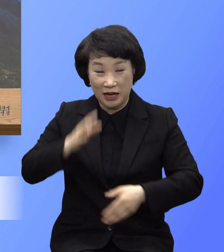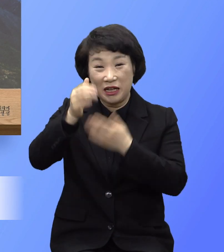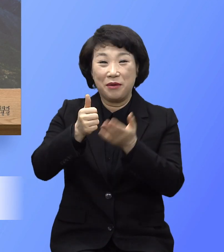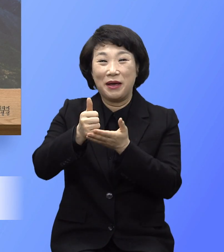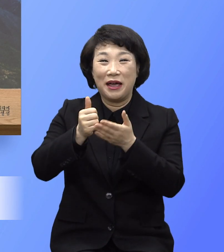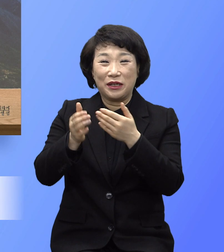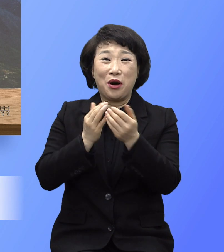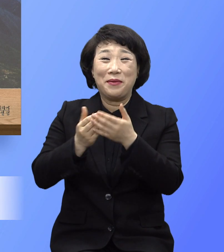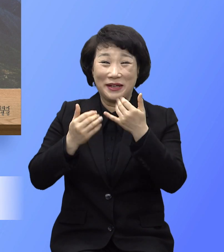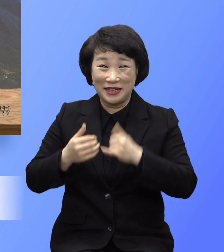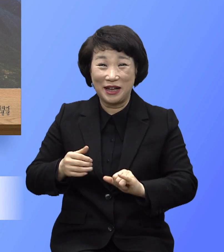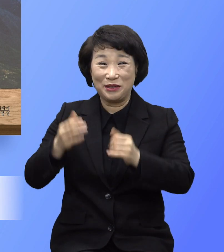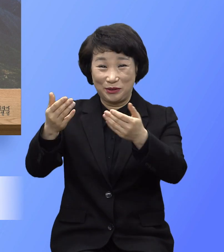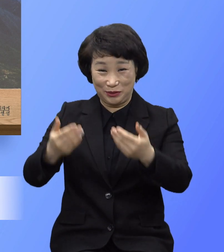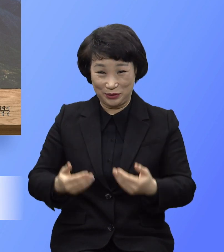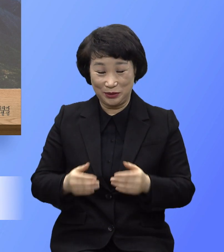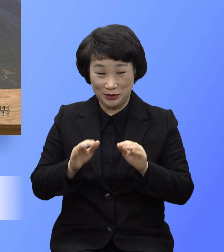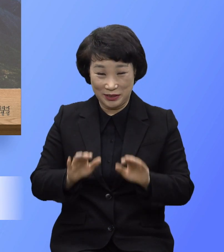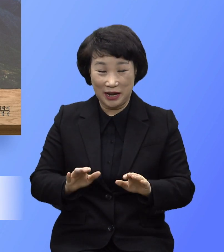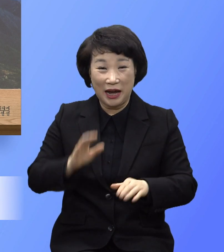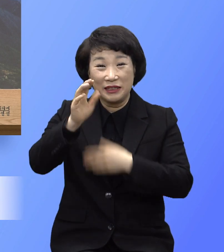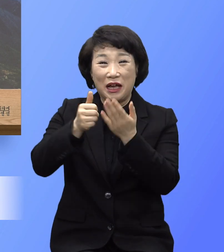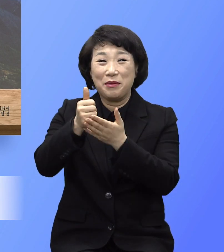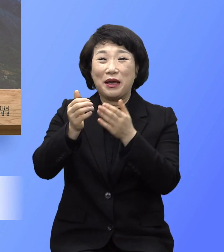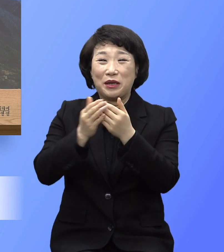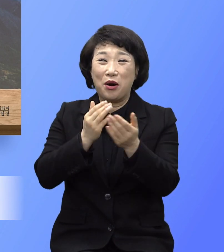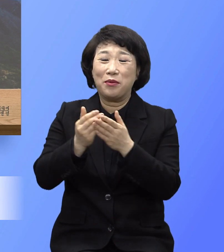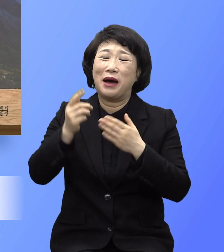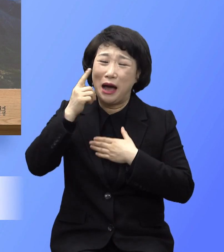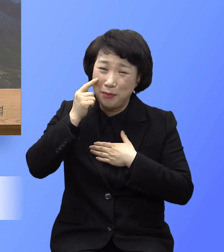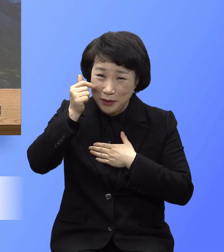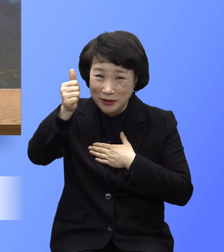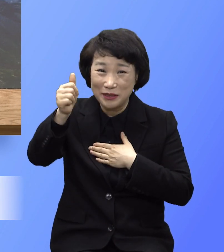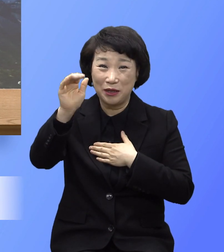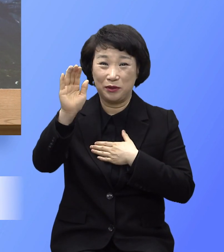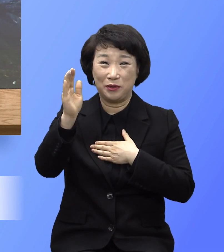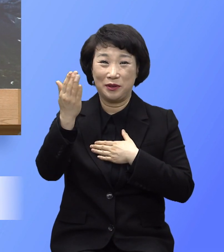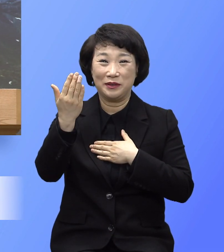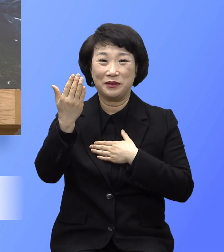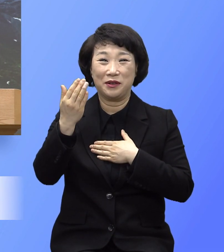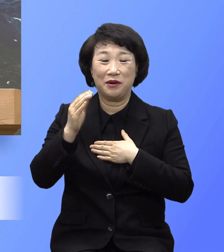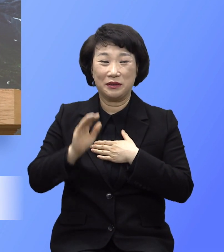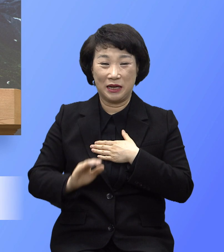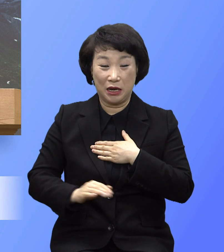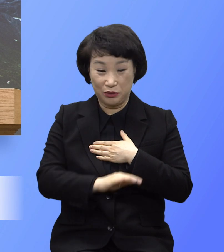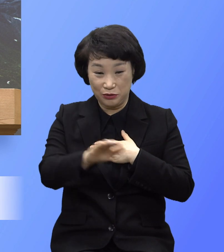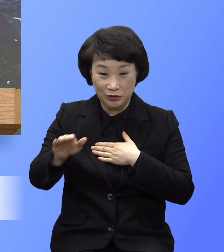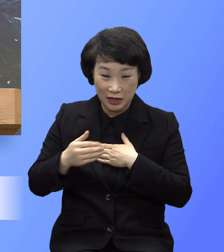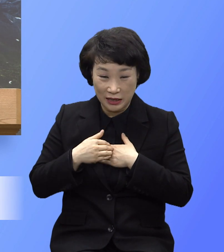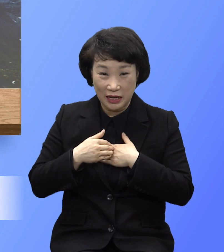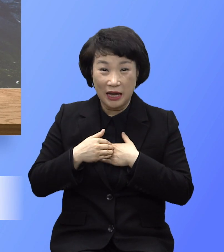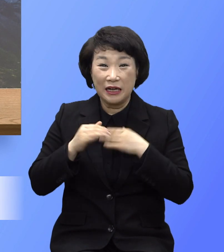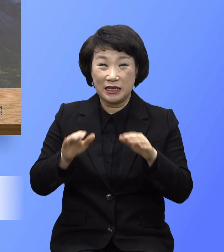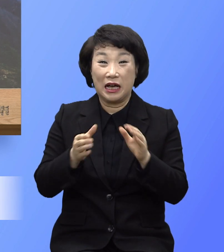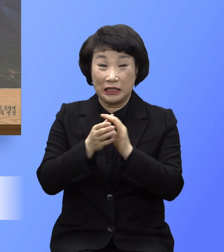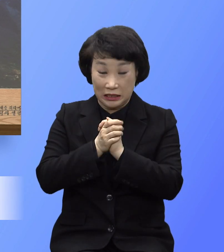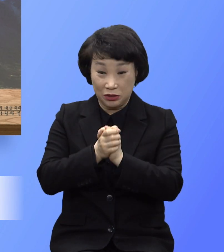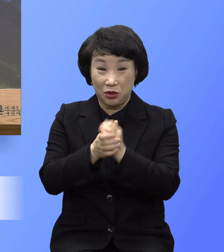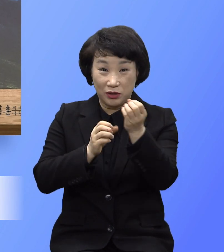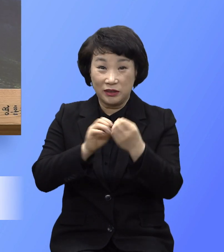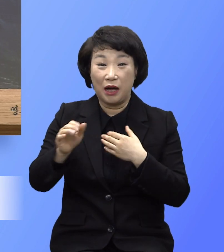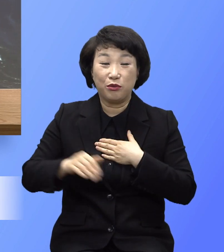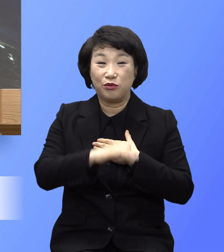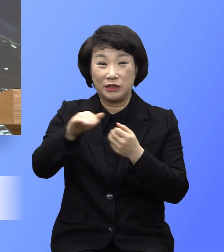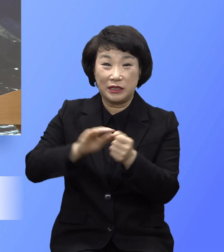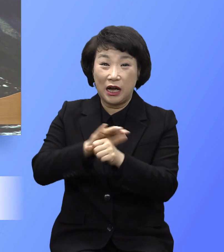경험의 자녀를 만들고 경험의 아버지가 되게 하신 것은 우리 인간에게 기도 응답하시고